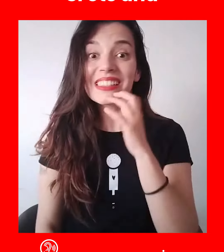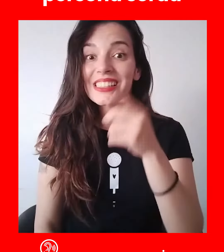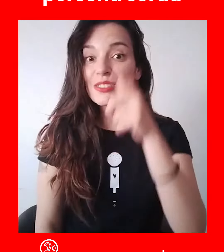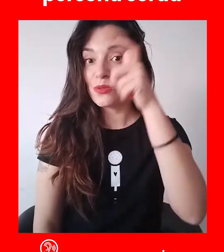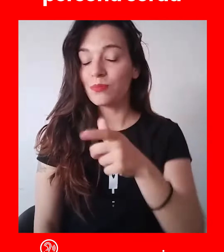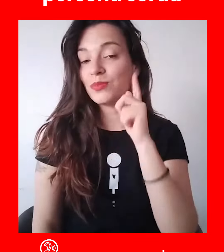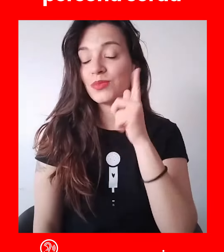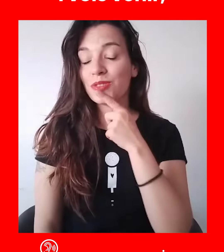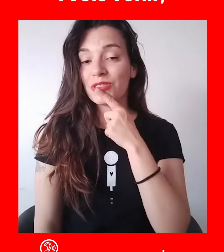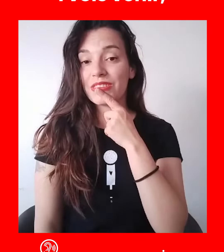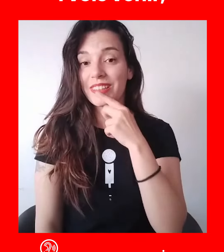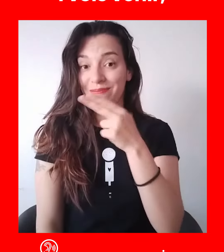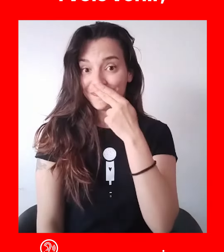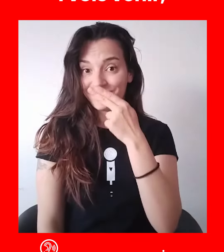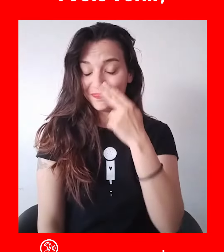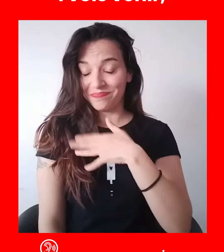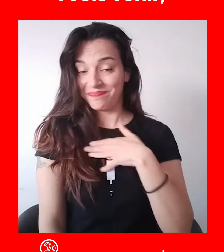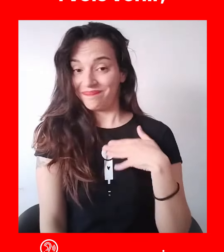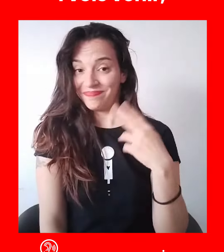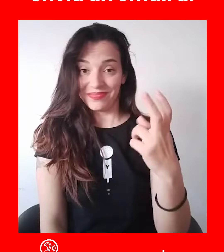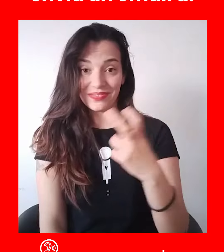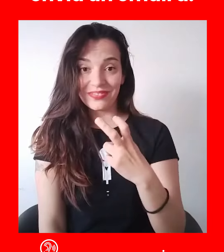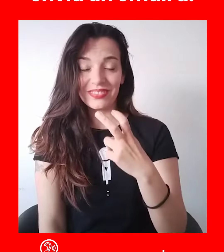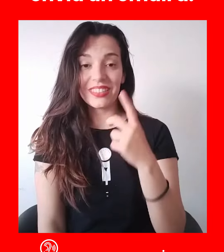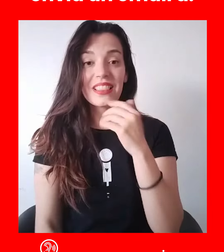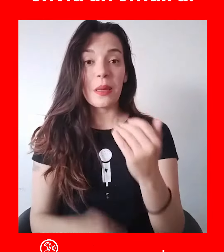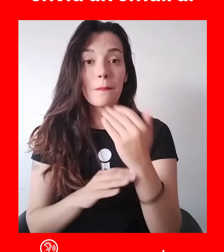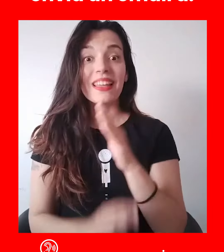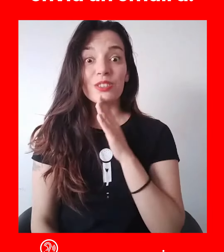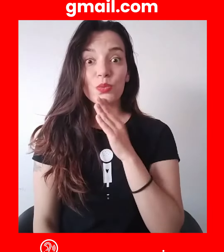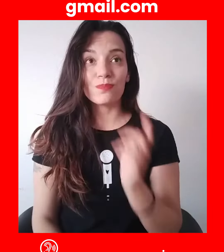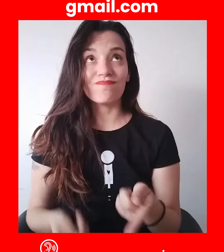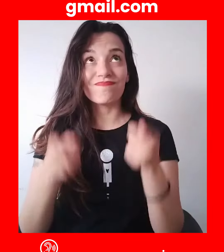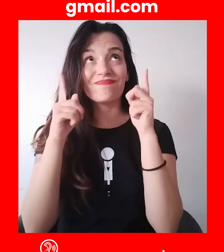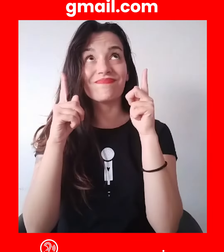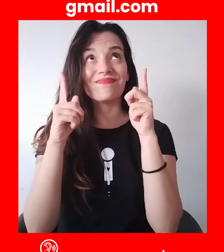Si ets una persona sorda i vols venir, envia un e-mail a